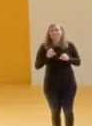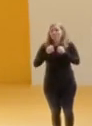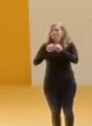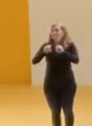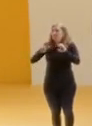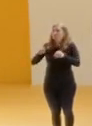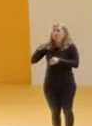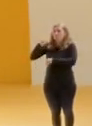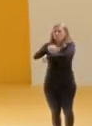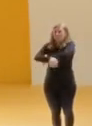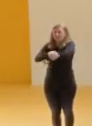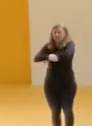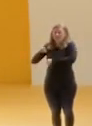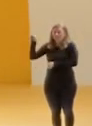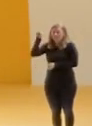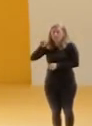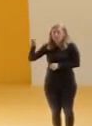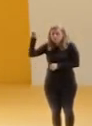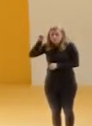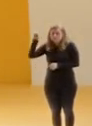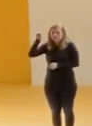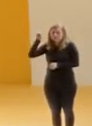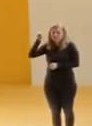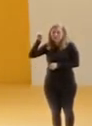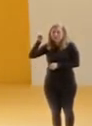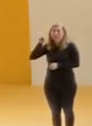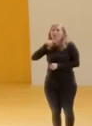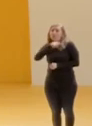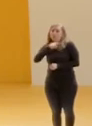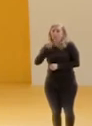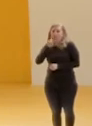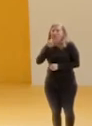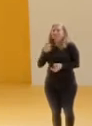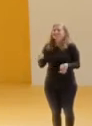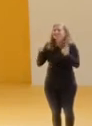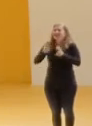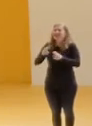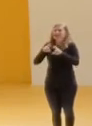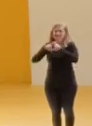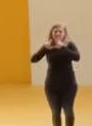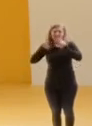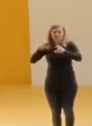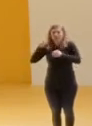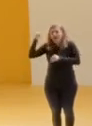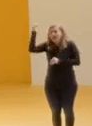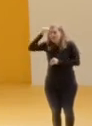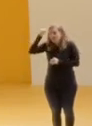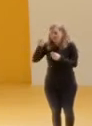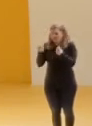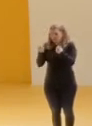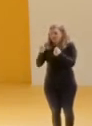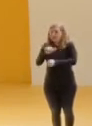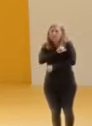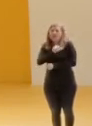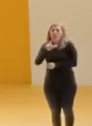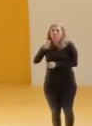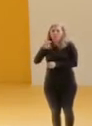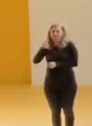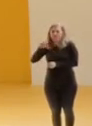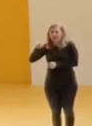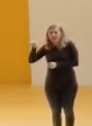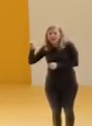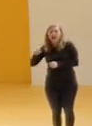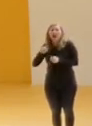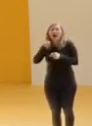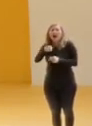Uniwersytetu Wrocławskiego założyciela Instytutu edukacji ekonomicznej im Ludwika von misesa